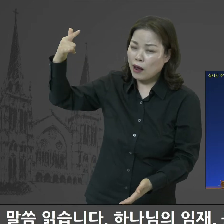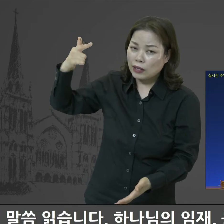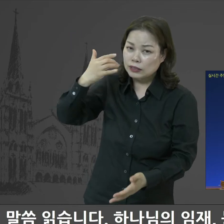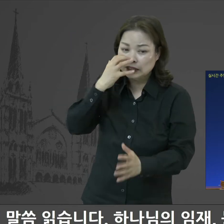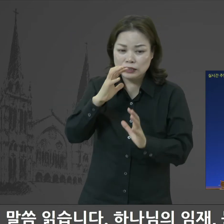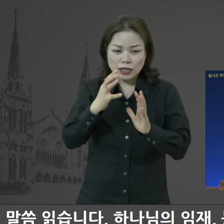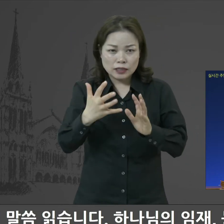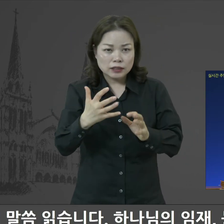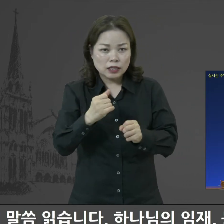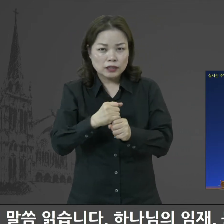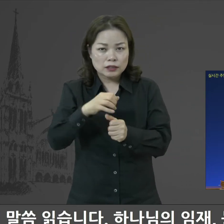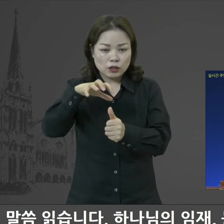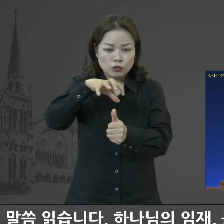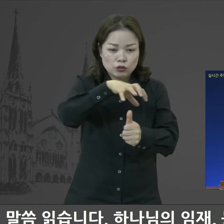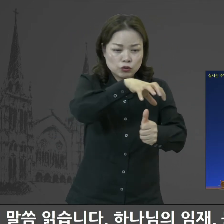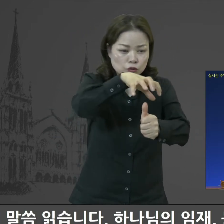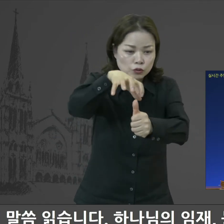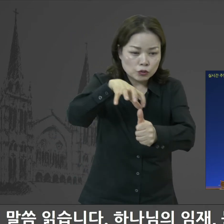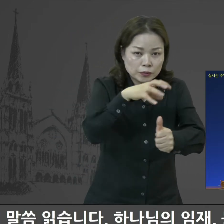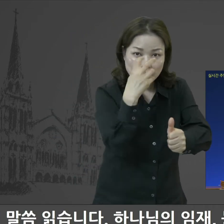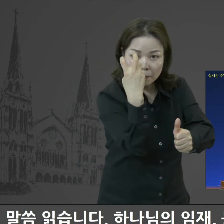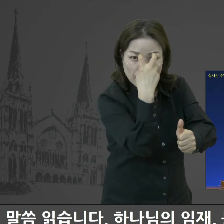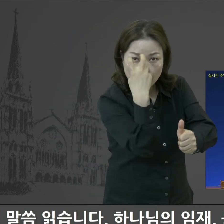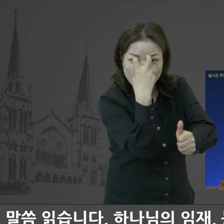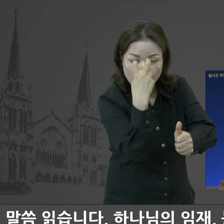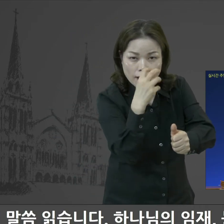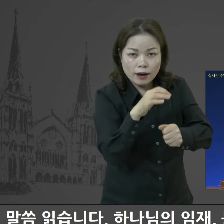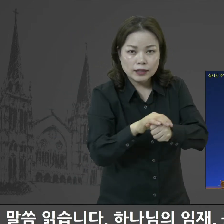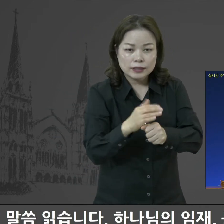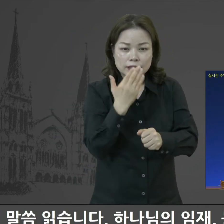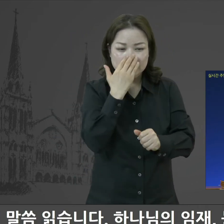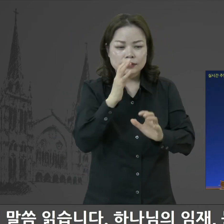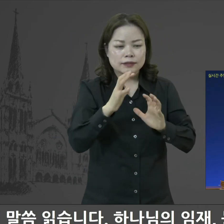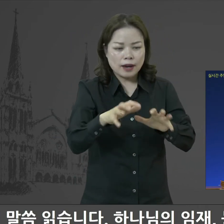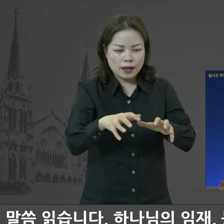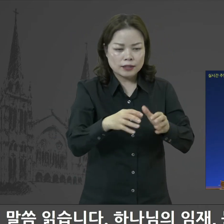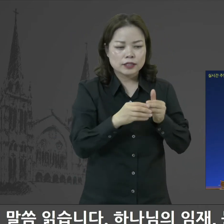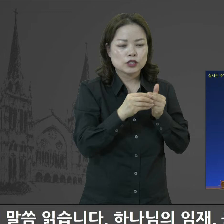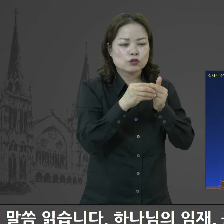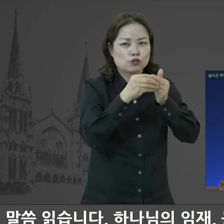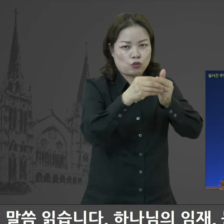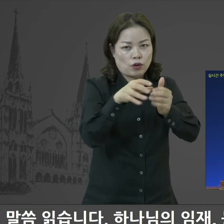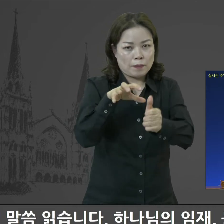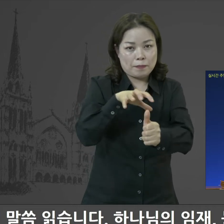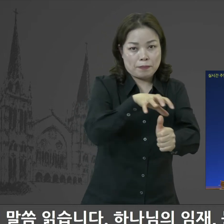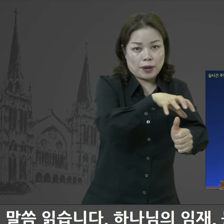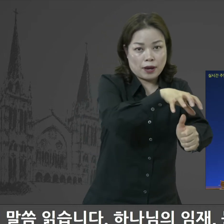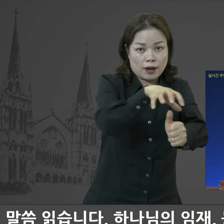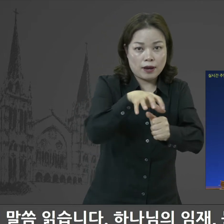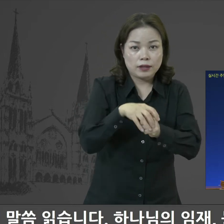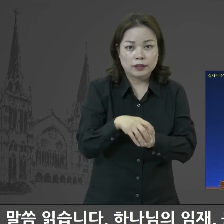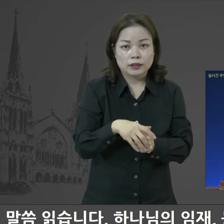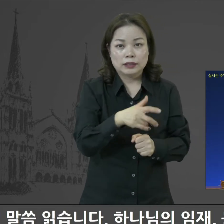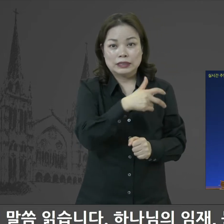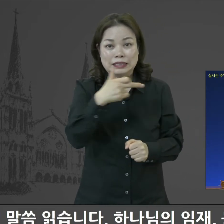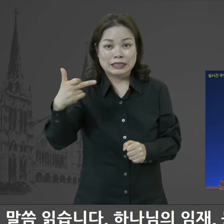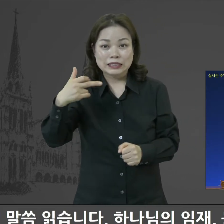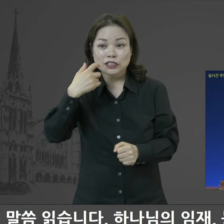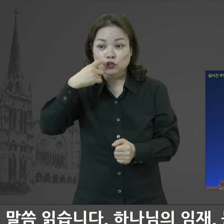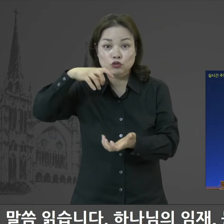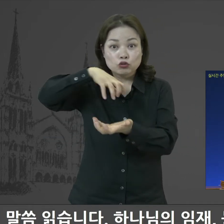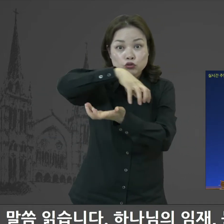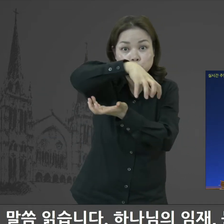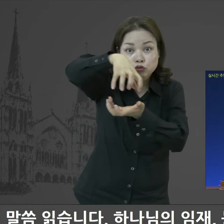이스라엘 백성들을 막아주었고 이스라엘의 걸음을 인도하는 역할을 했고, 그 다음에 이 거대한 구름은